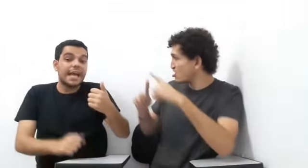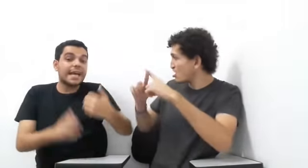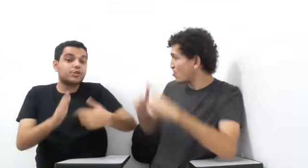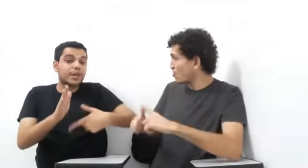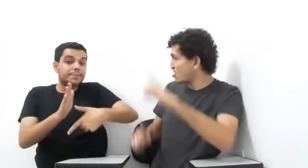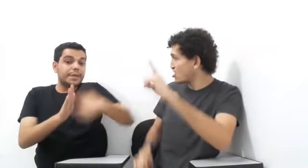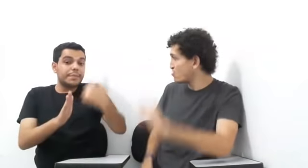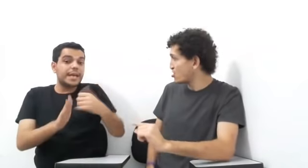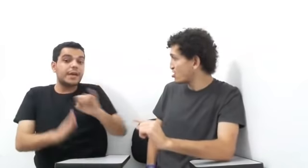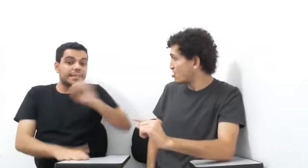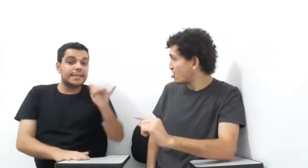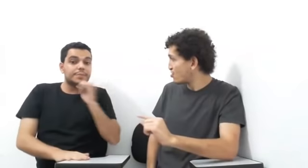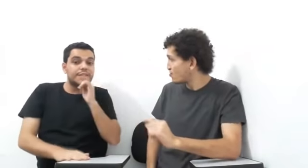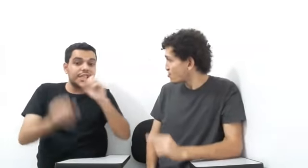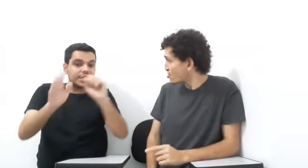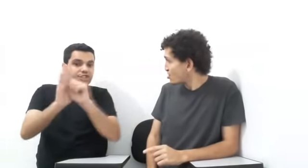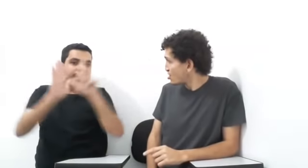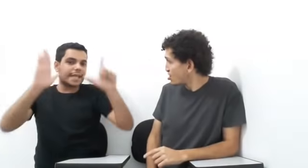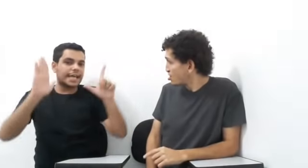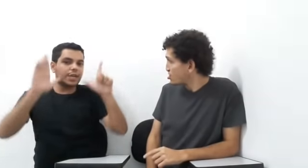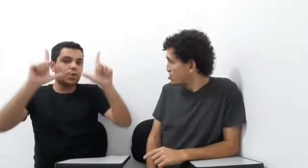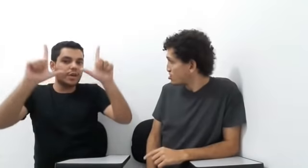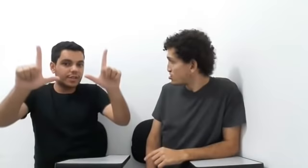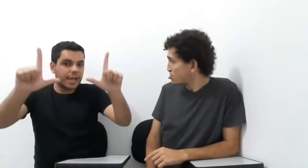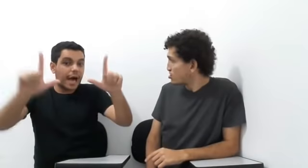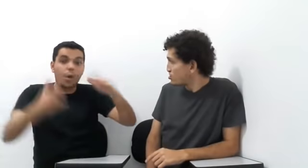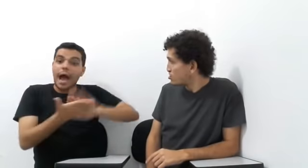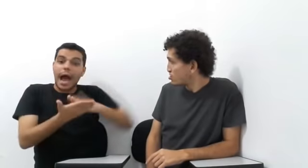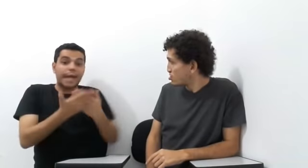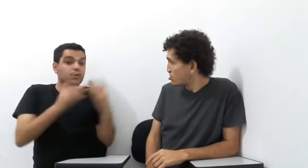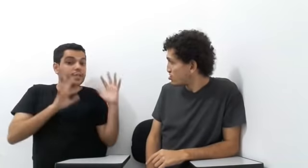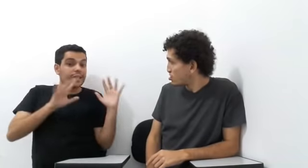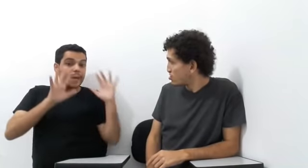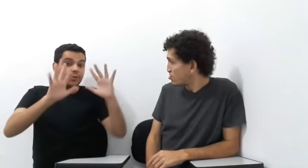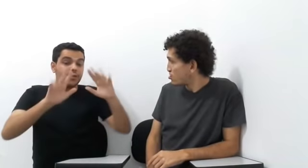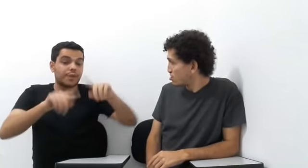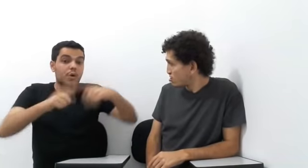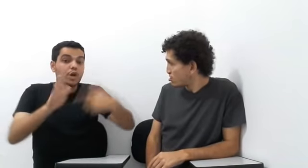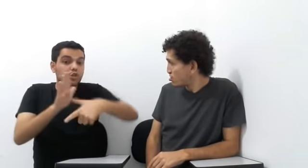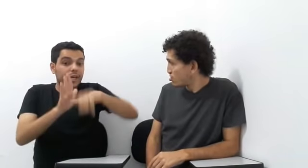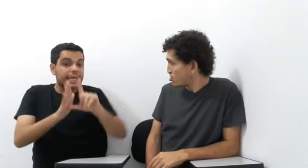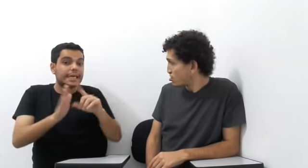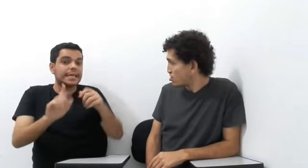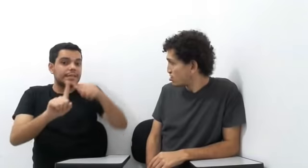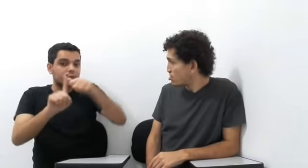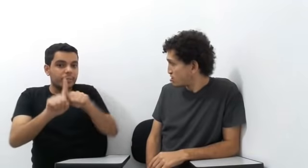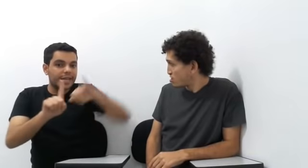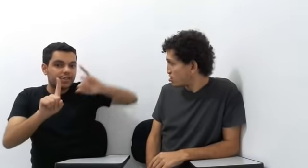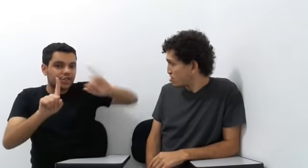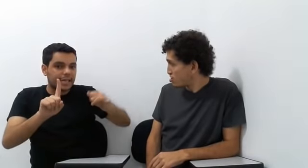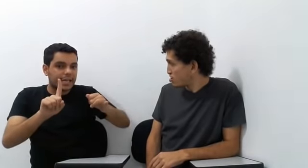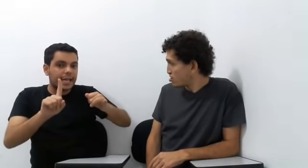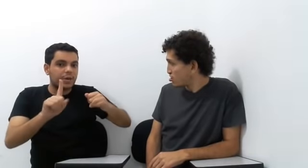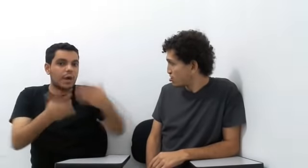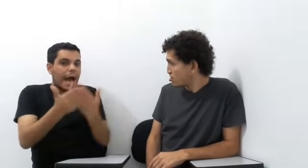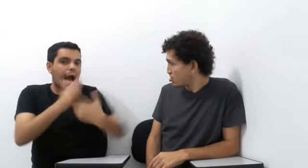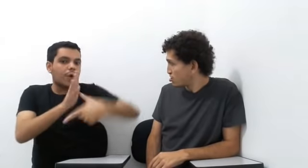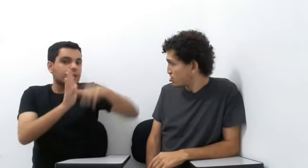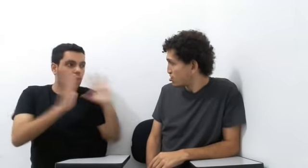Só que primeiro, exemplo, se já saiu o edital, aí os intérpretes vão. Só que antes, no mês de janeiro, a aula não